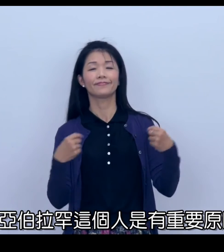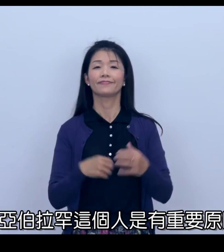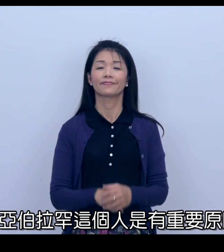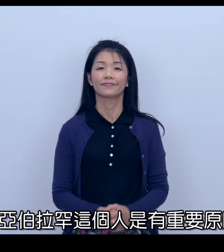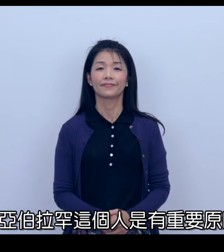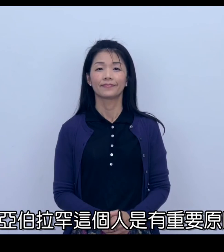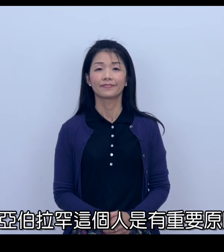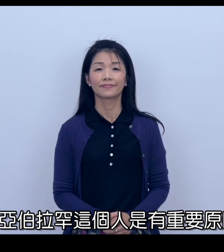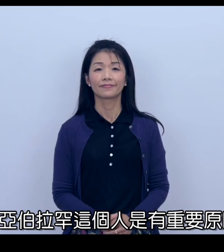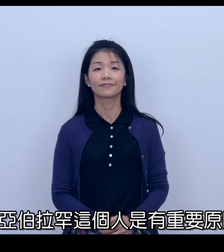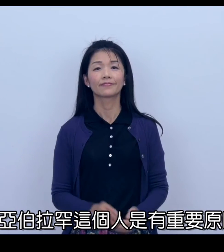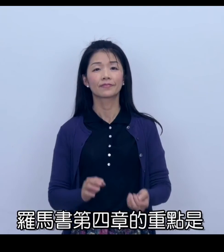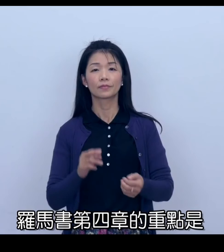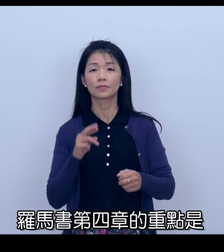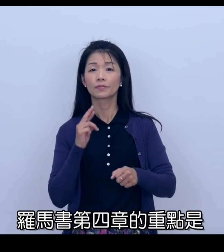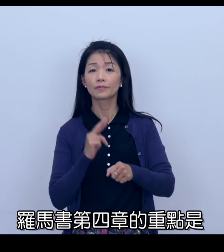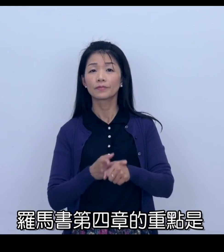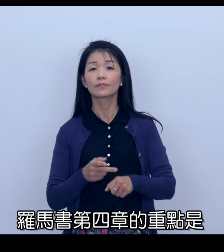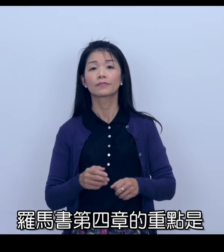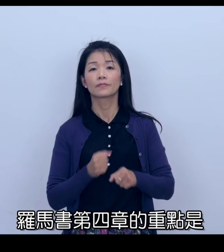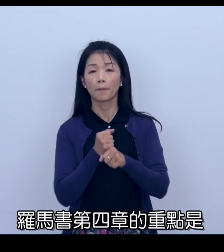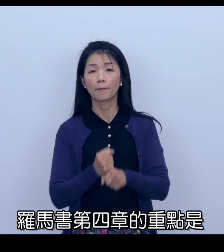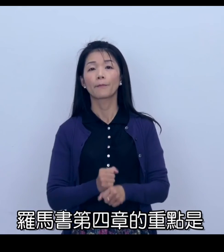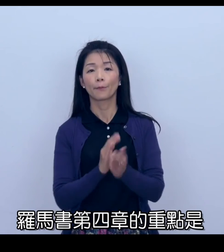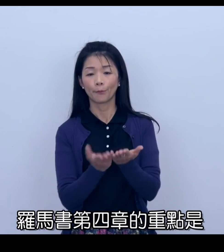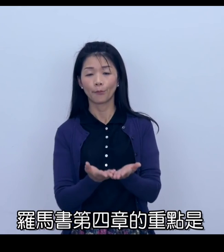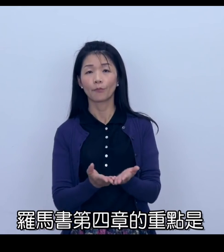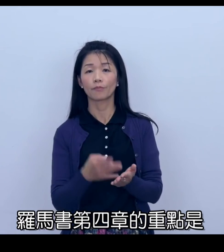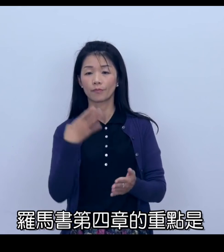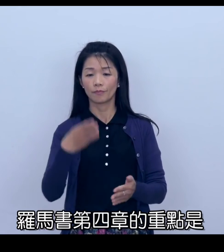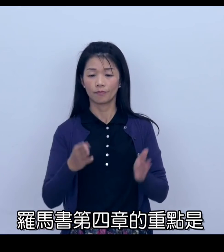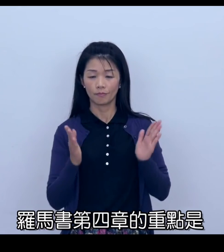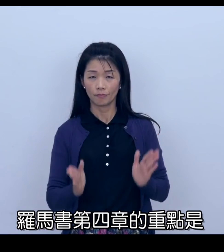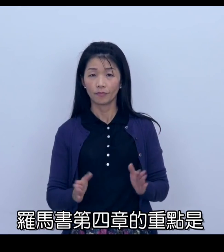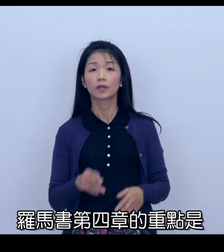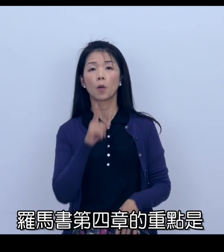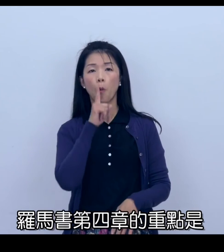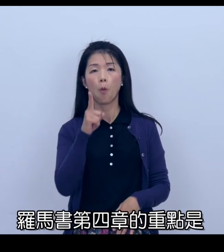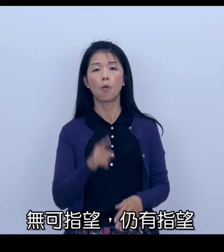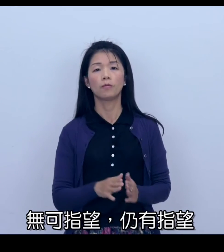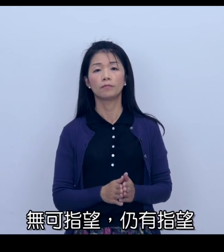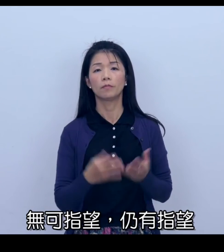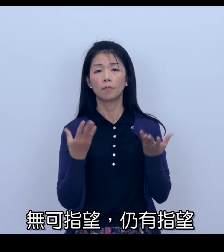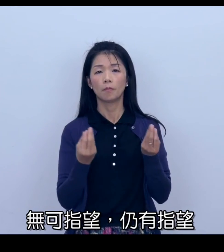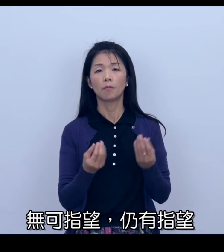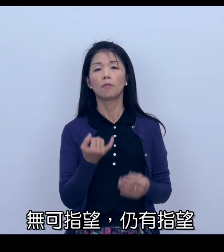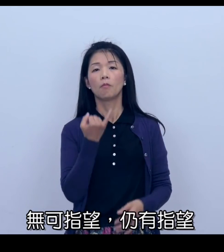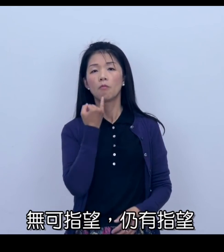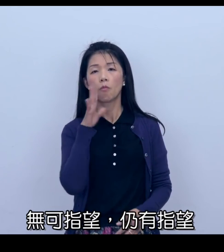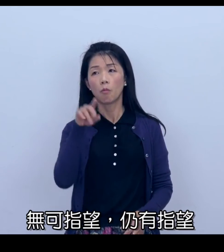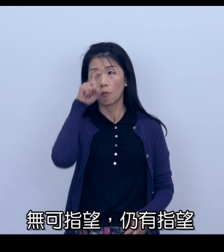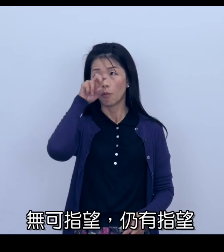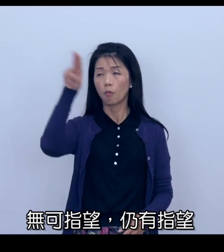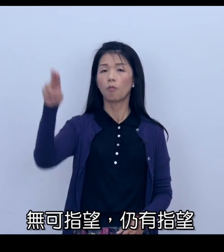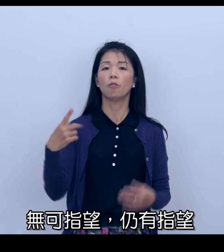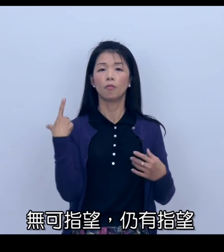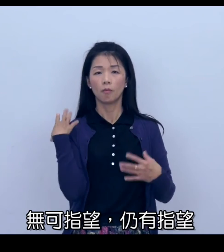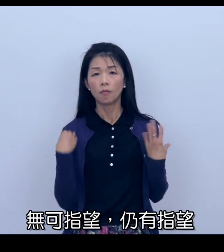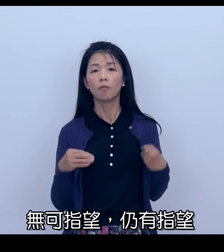的。罗马书第四章的重点是无可指望，人有指